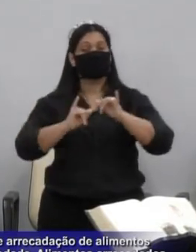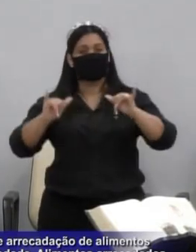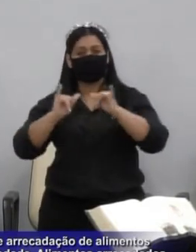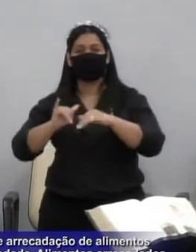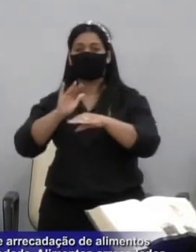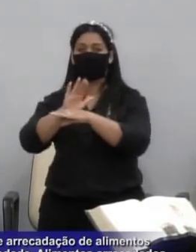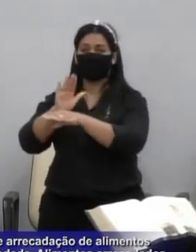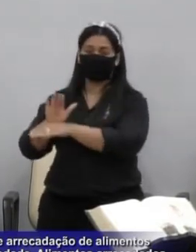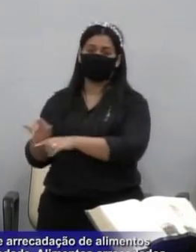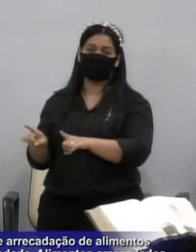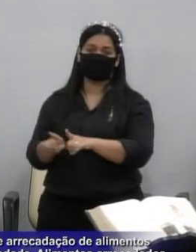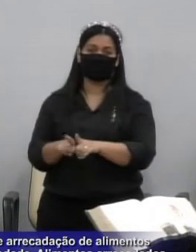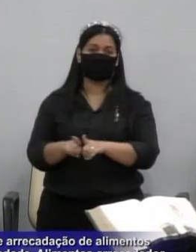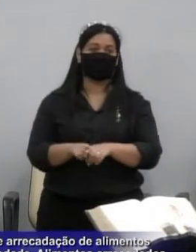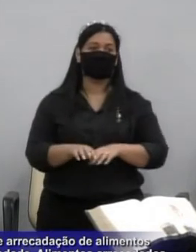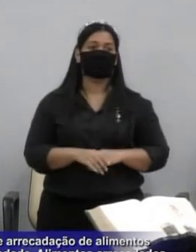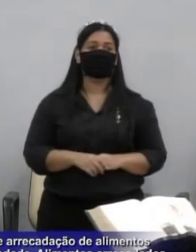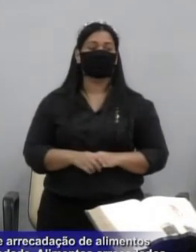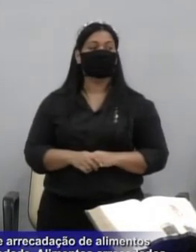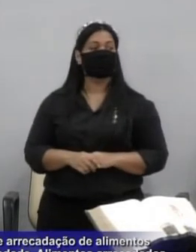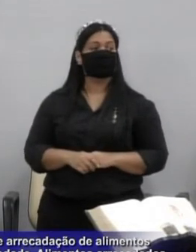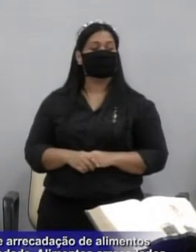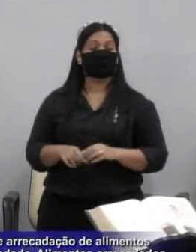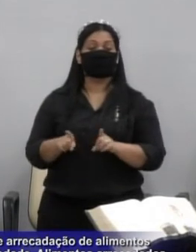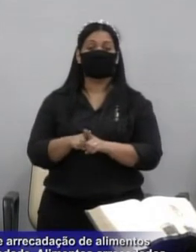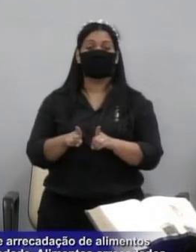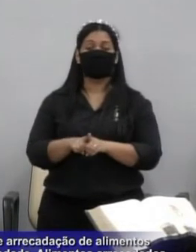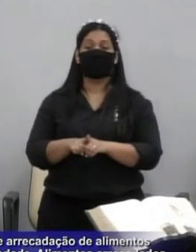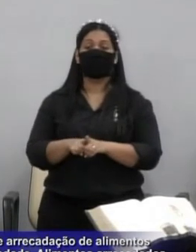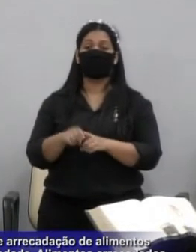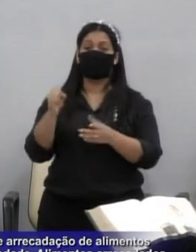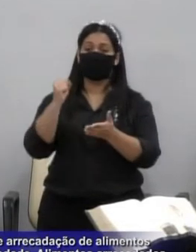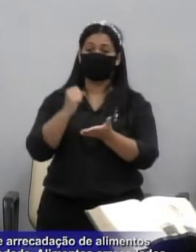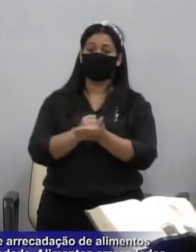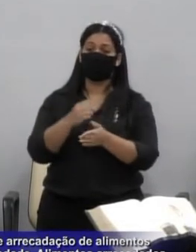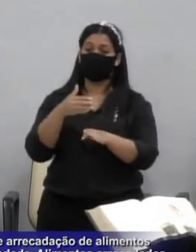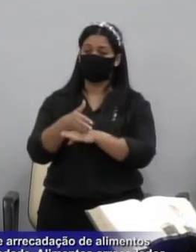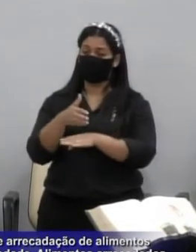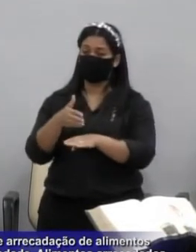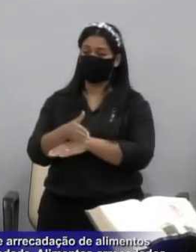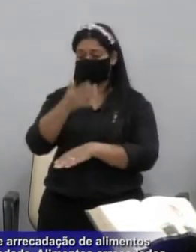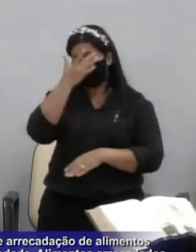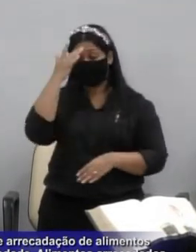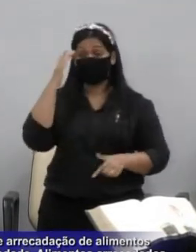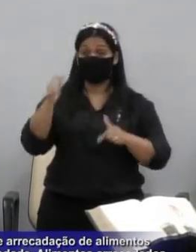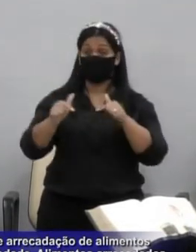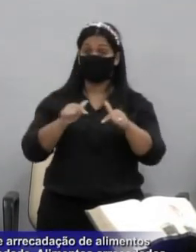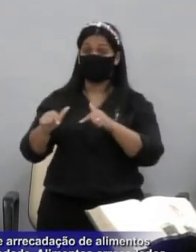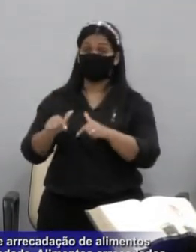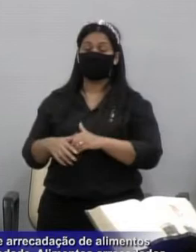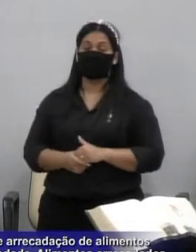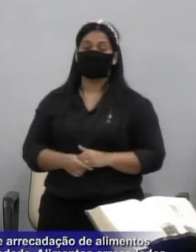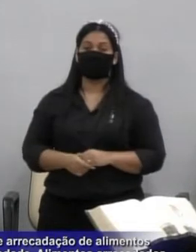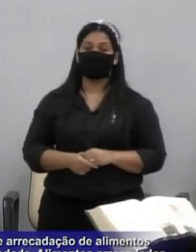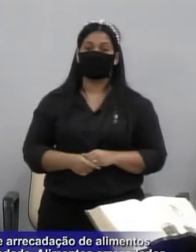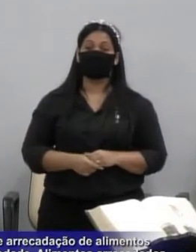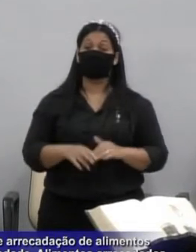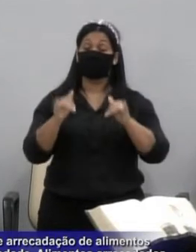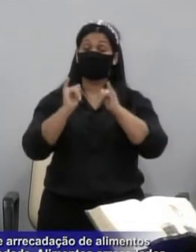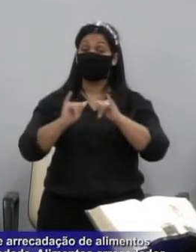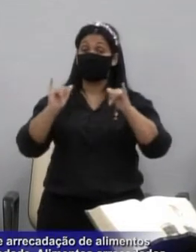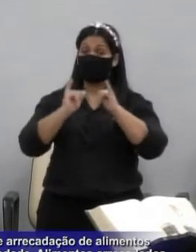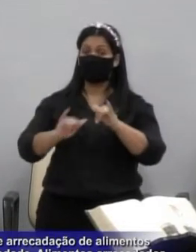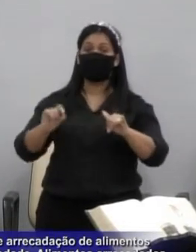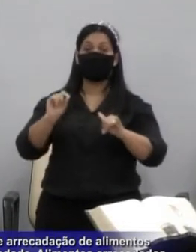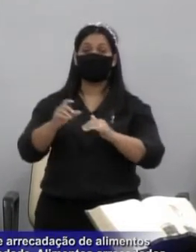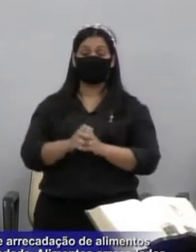ajudar nisso também. Então, registrar aqui a participação dos funcionários, e dizer que a